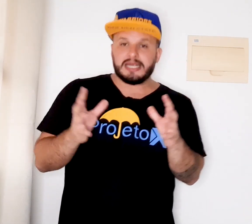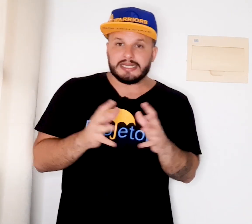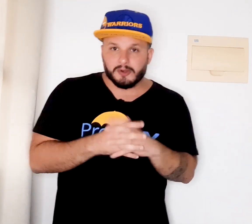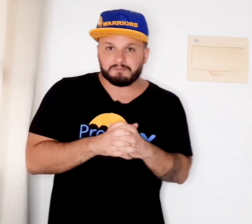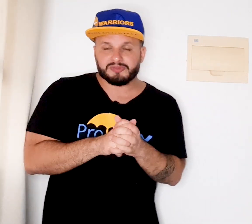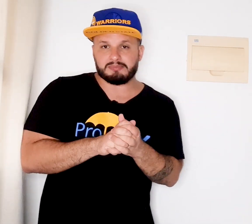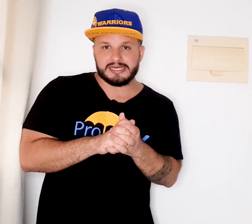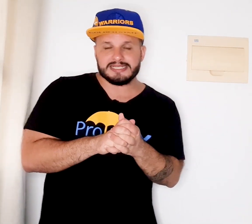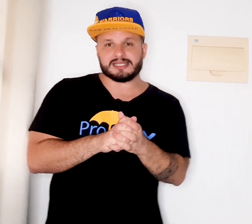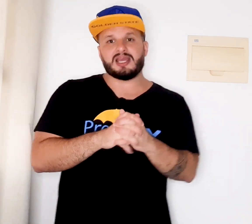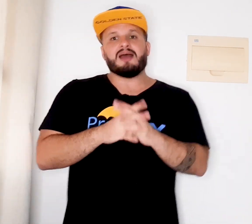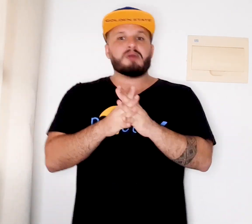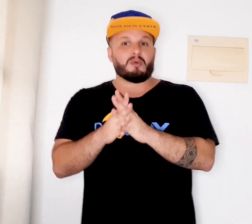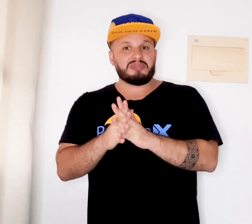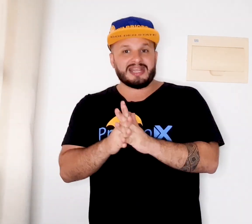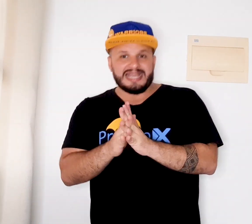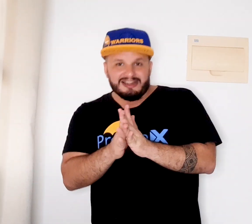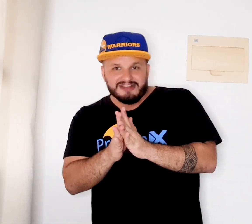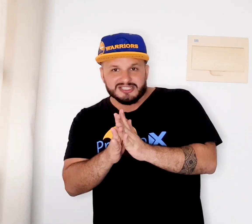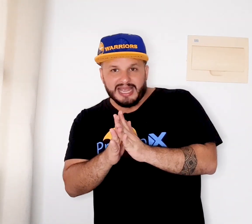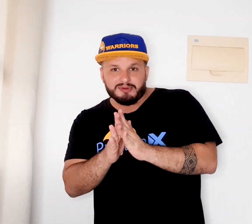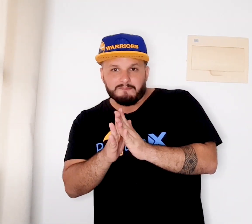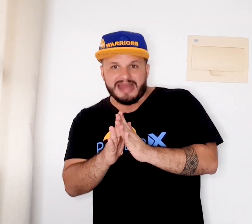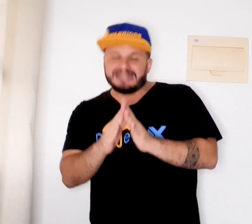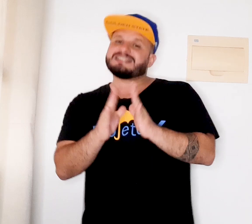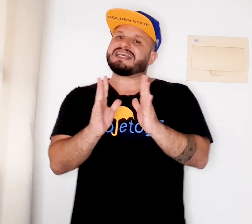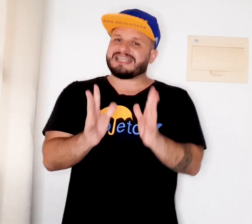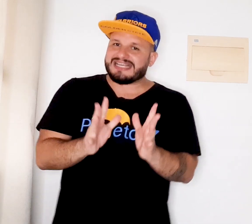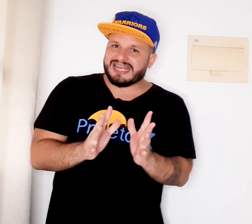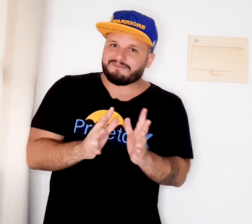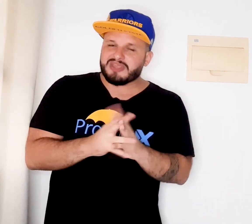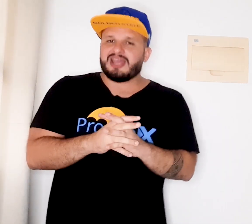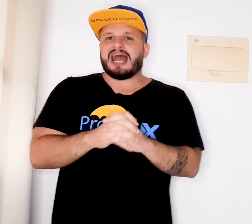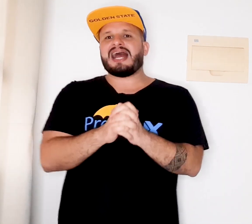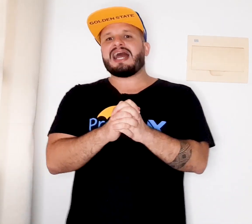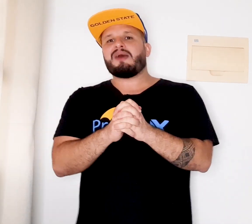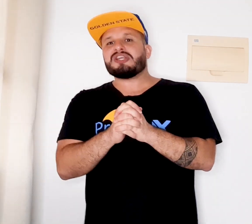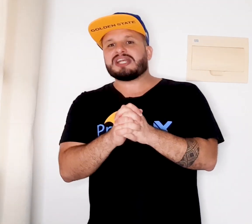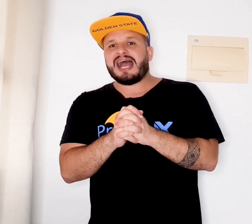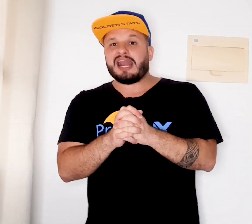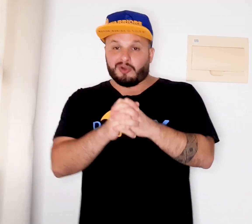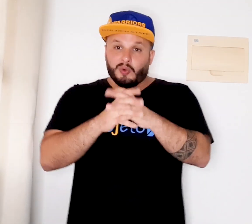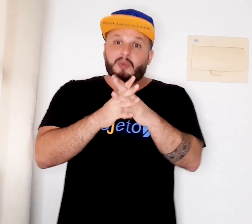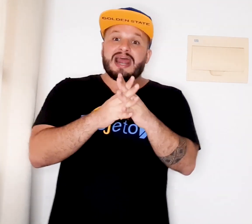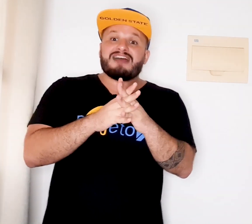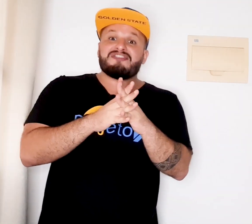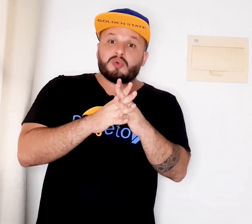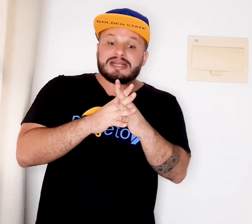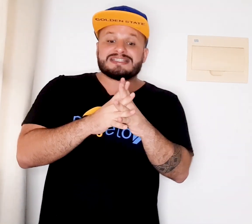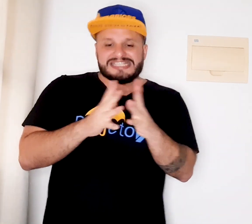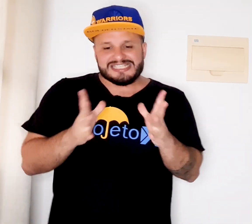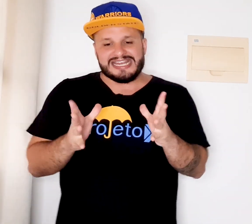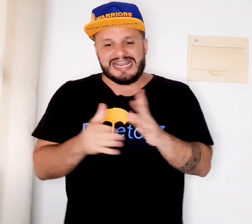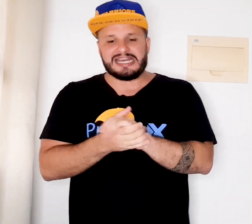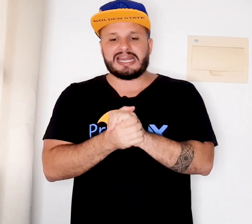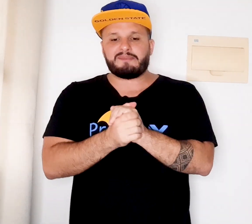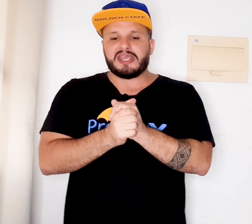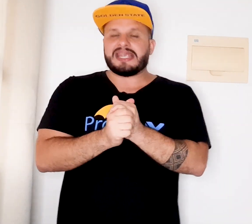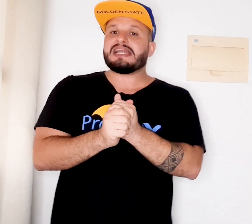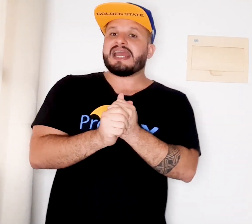canhão. Beleza? Bom, queria abrir um parêntese aqui, né? O Edgar Alarcón não é lá a figura que se cheire, né? Ele é